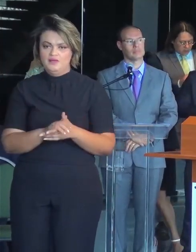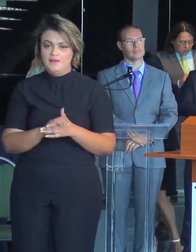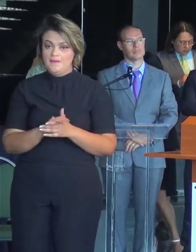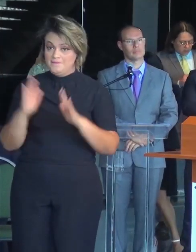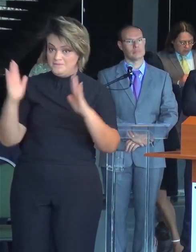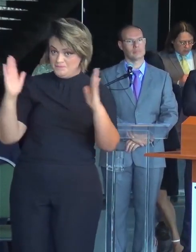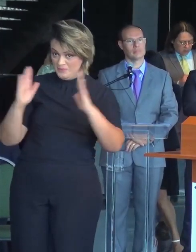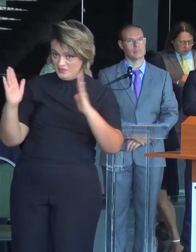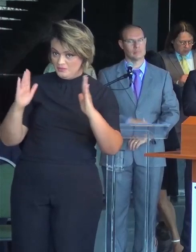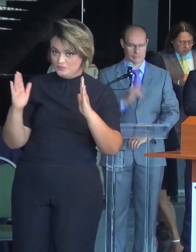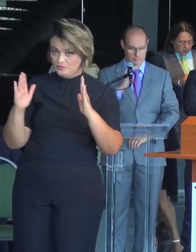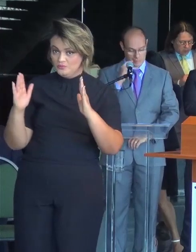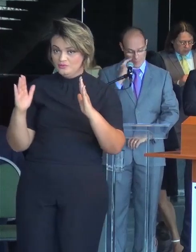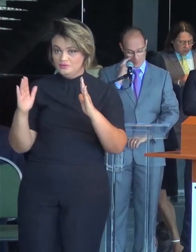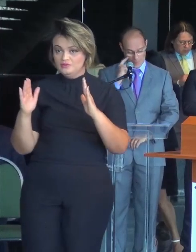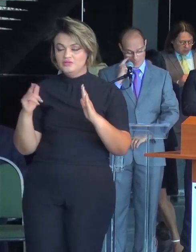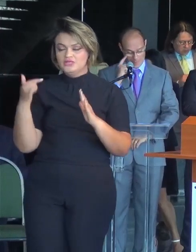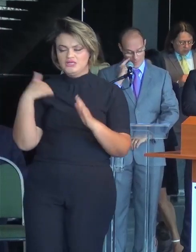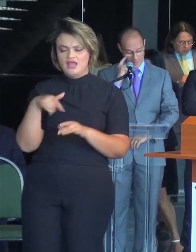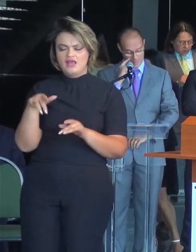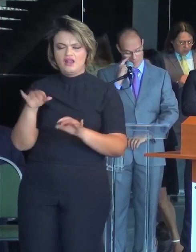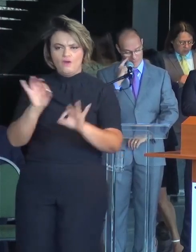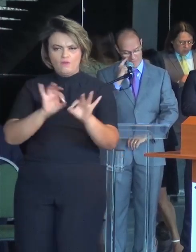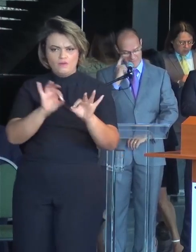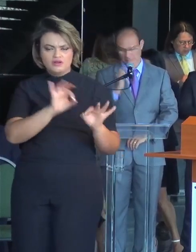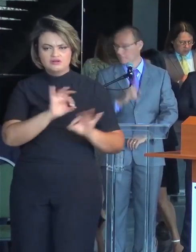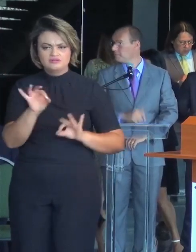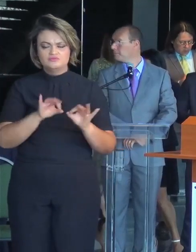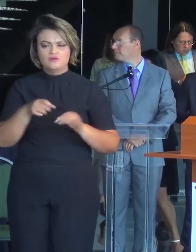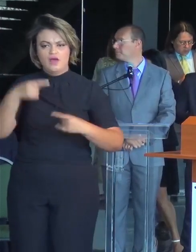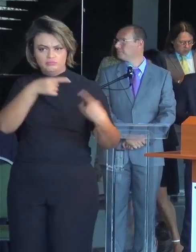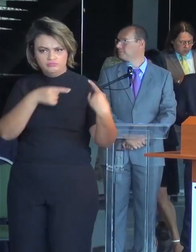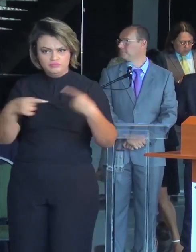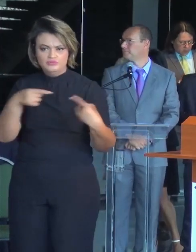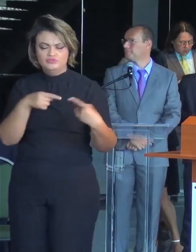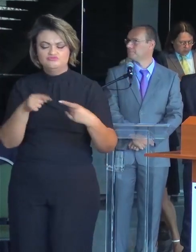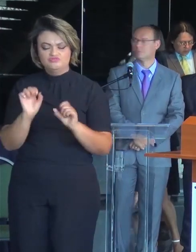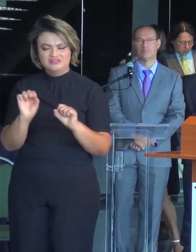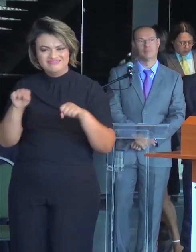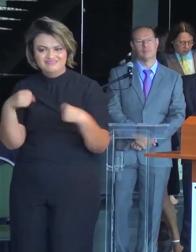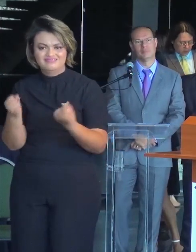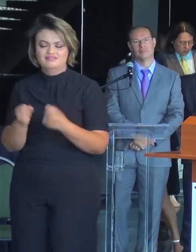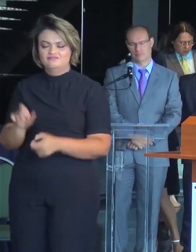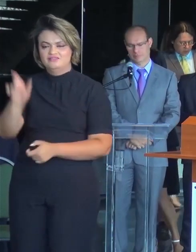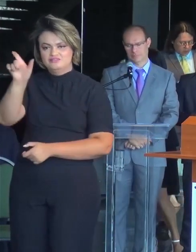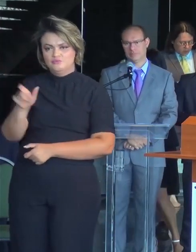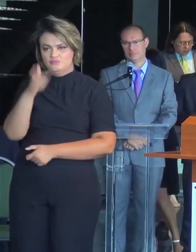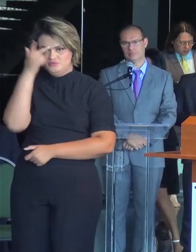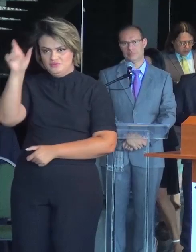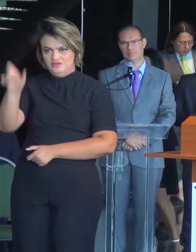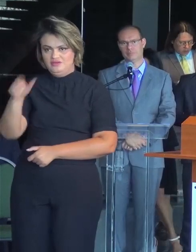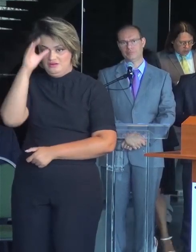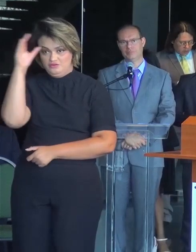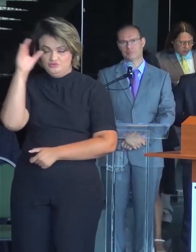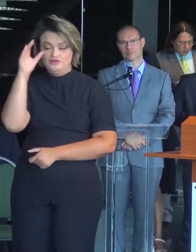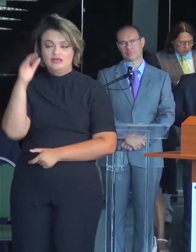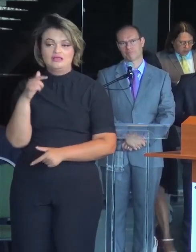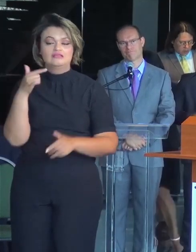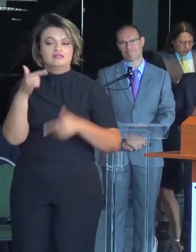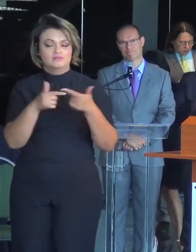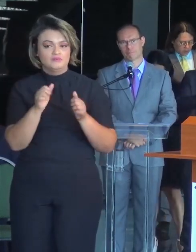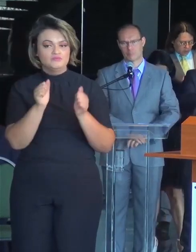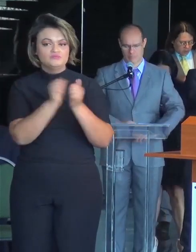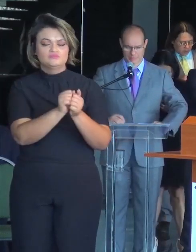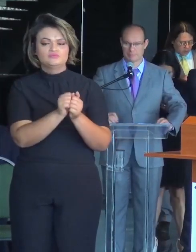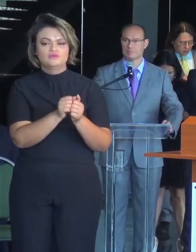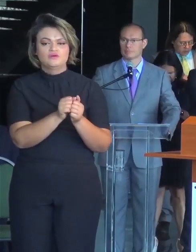período no qual coordenou a Política Nacional de Proteção e Defesa do Consumidor, em atuação conjunta